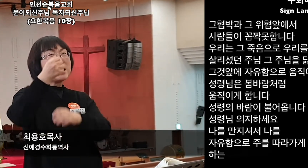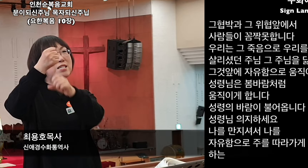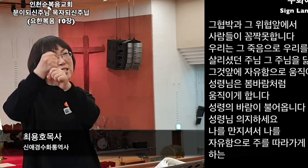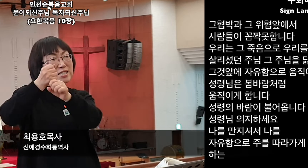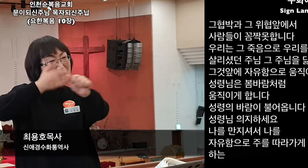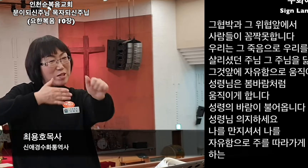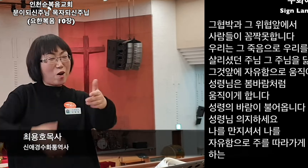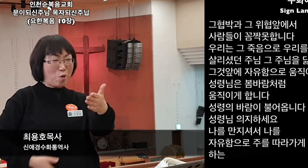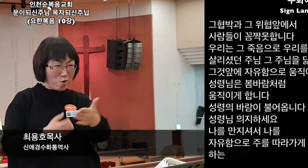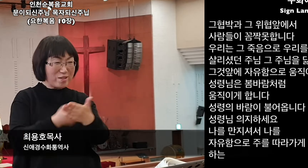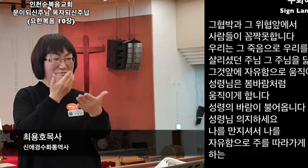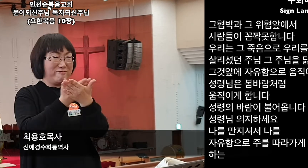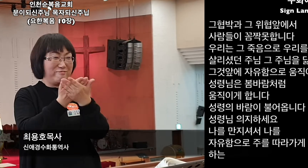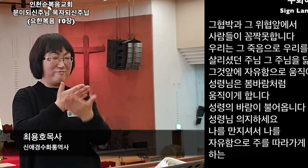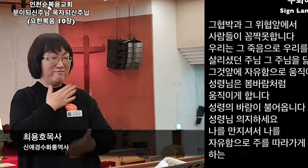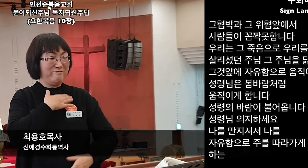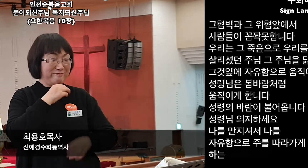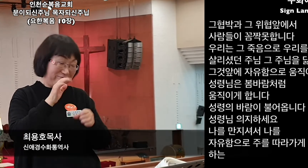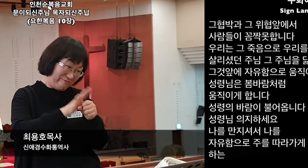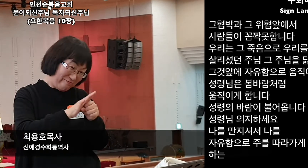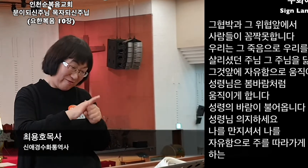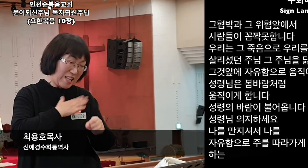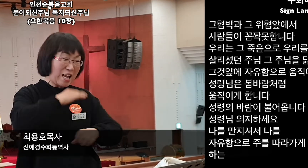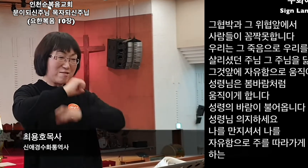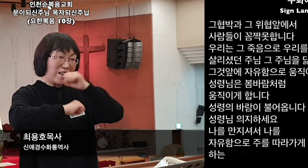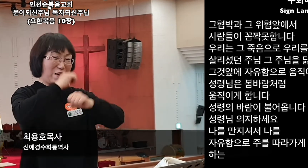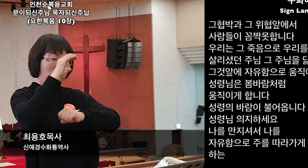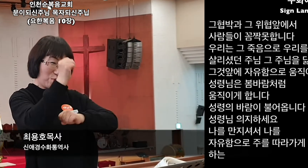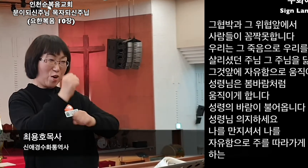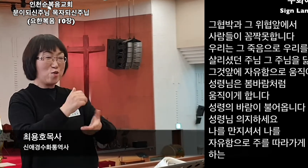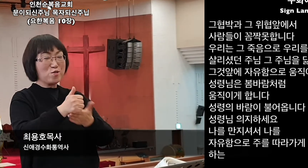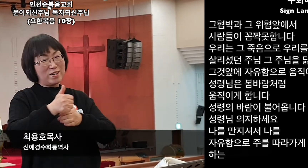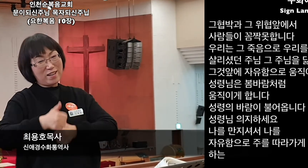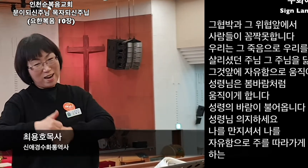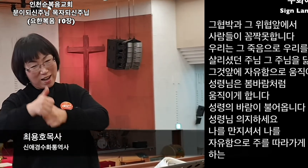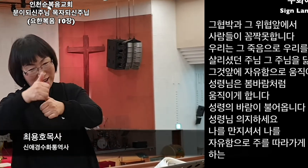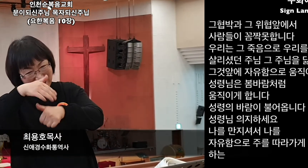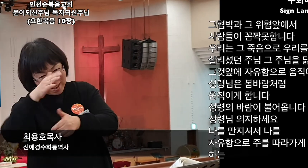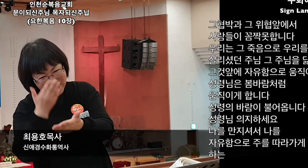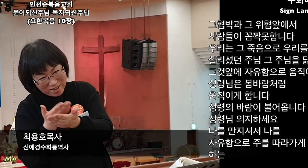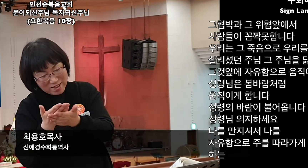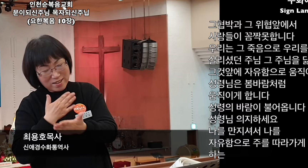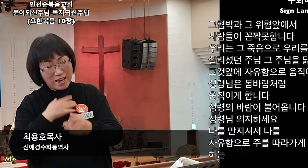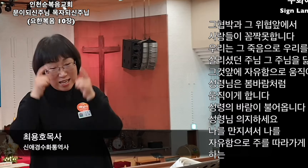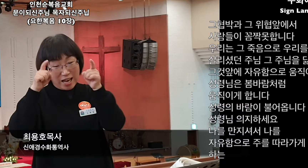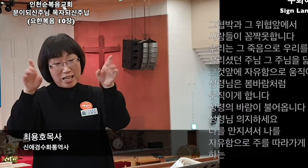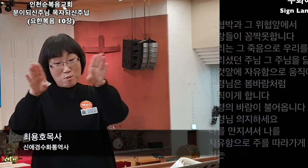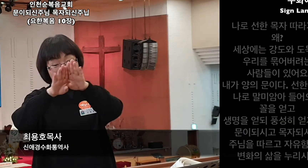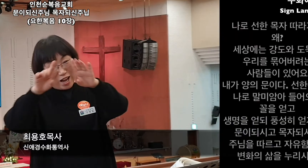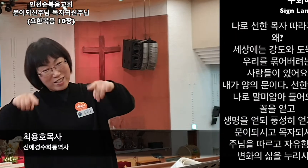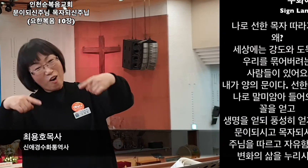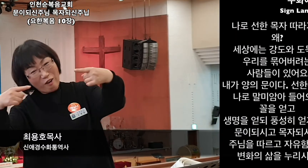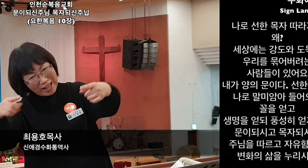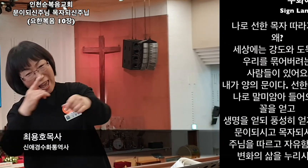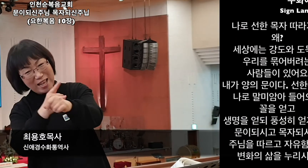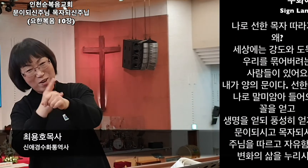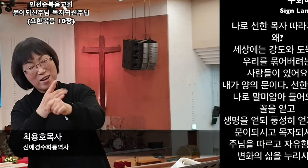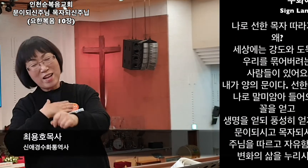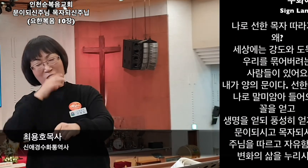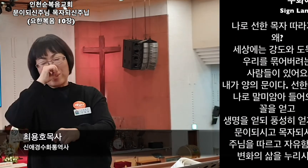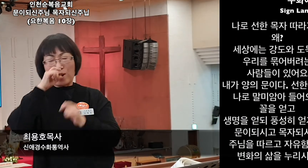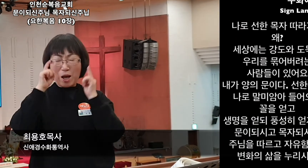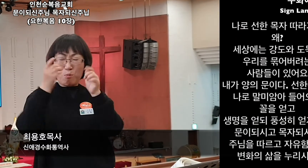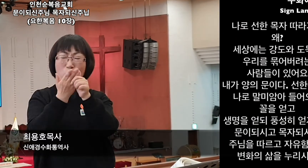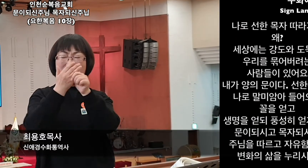의지하십시오. 용기를 주시기를, 나를 만드셔서 나를 자유함으로 주를 따라가게 하기를, 나로 양의 문으로 들어가게 하시기를, 나로